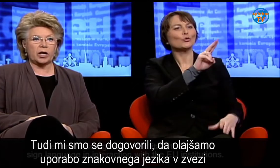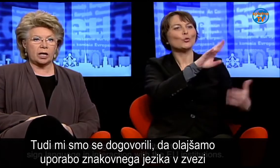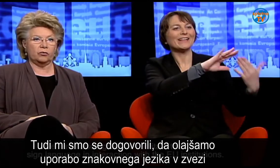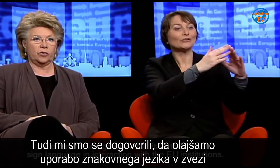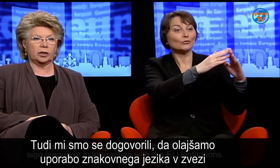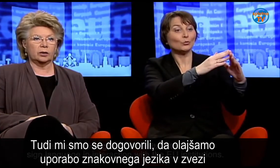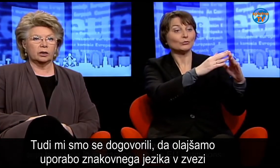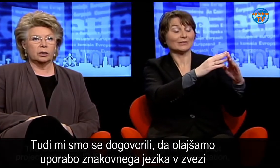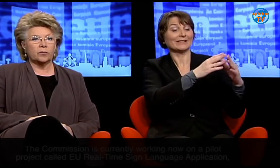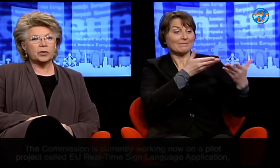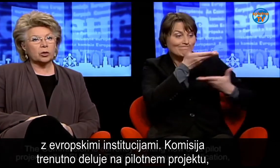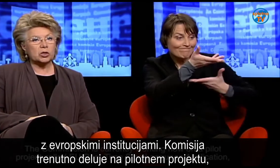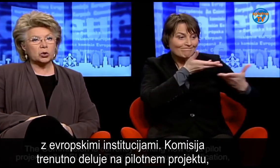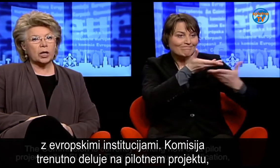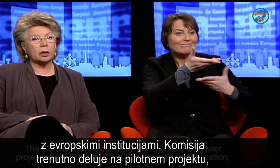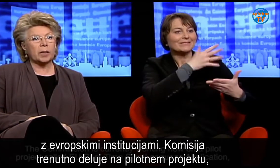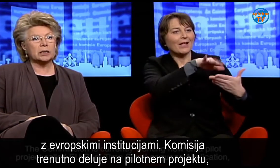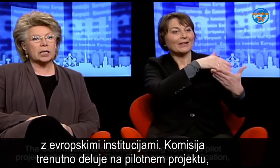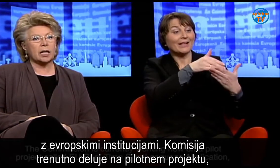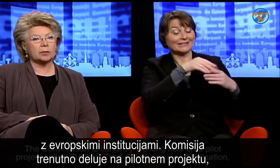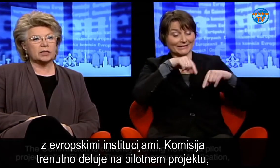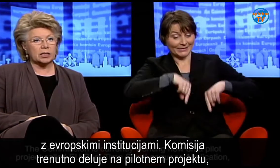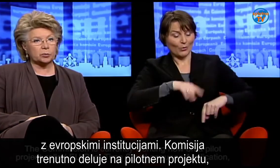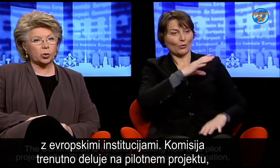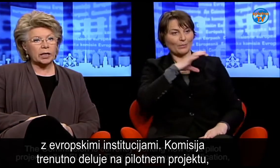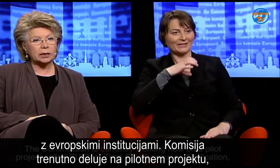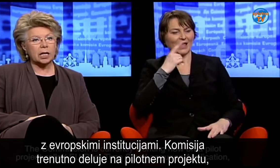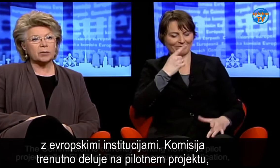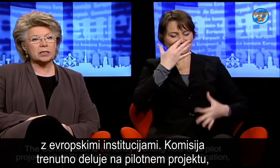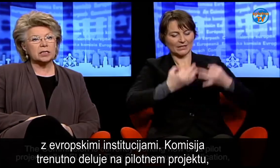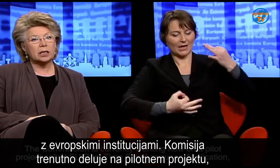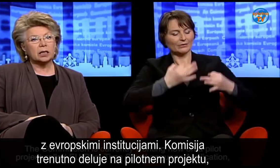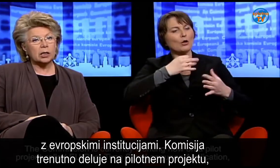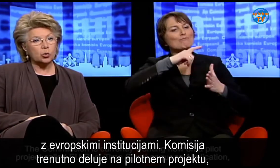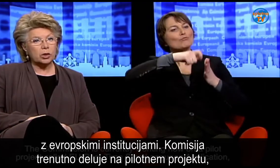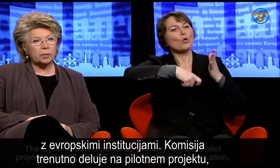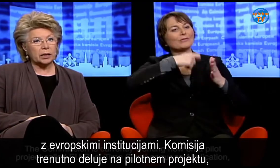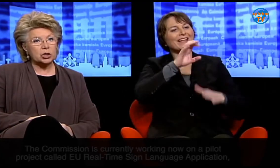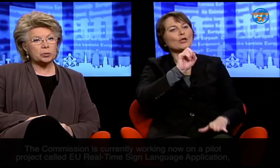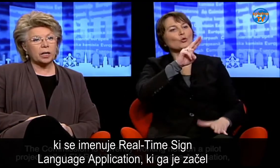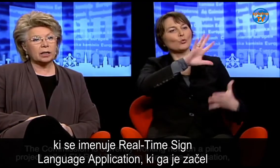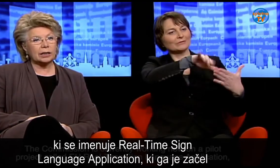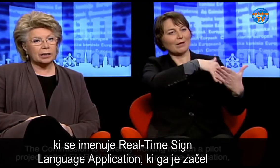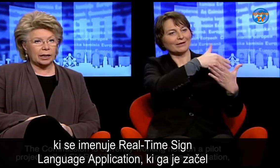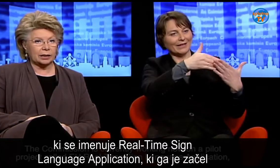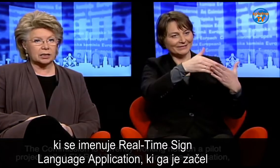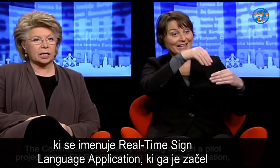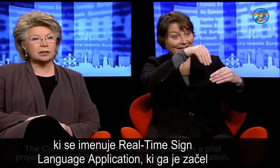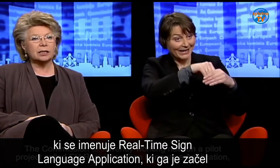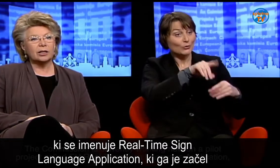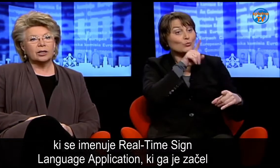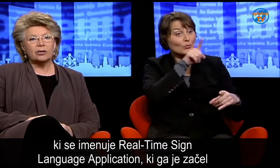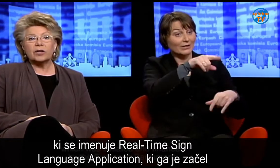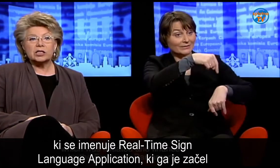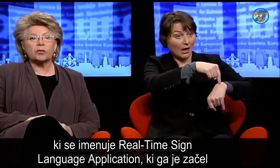zu vereinfachen. Die Kommission arbeitet an einem Testprojekt namens EU-Gebärdensprache in